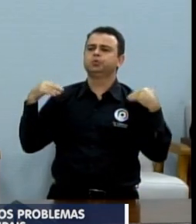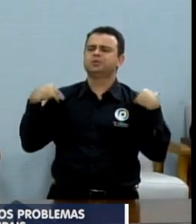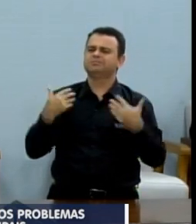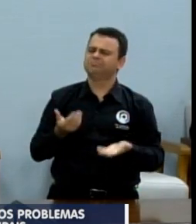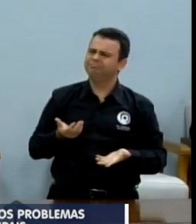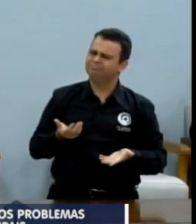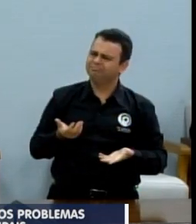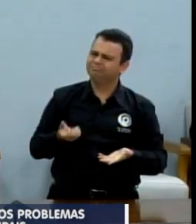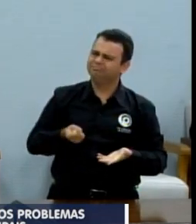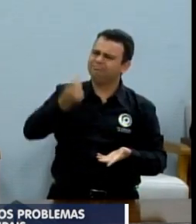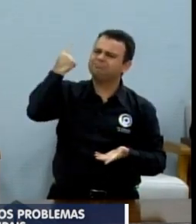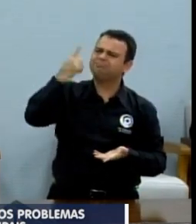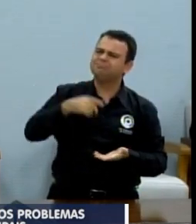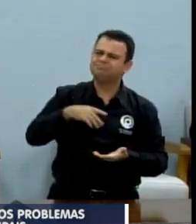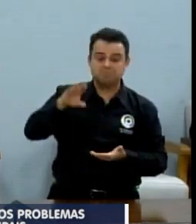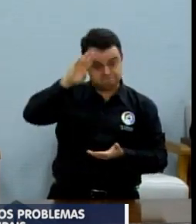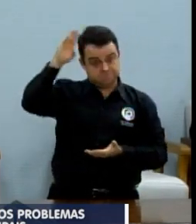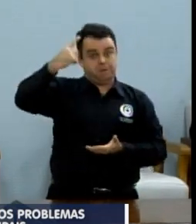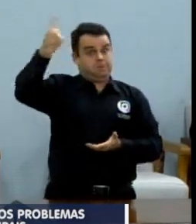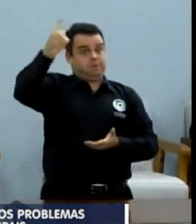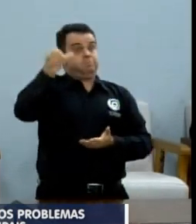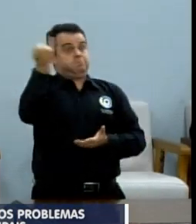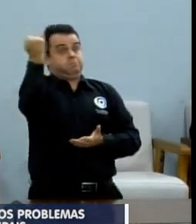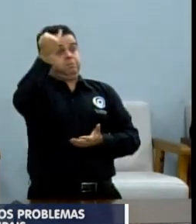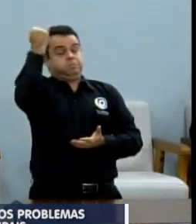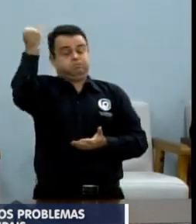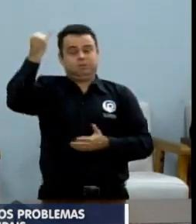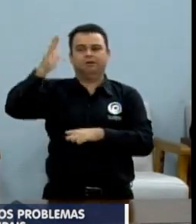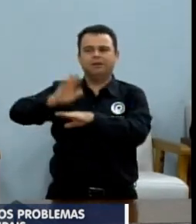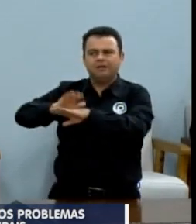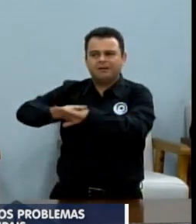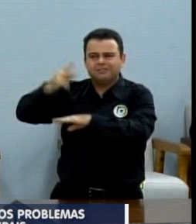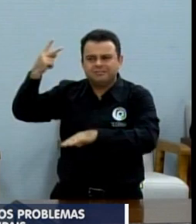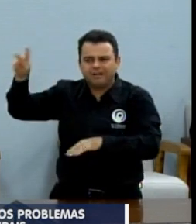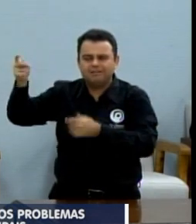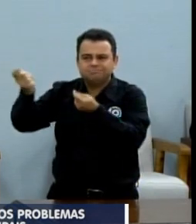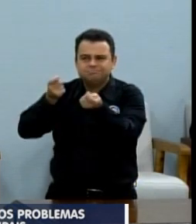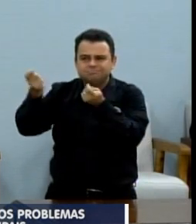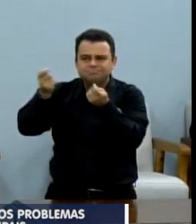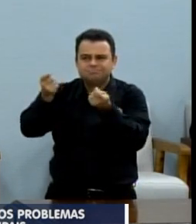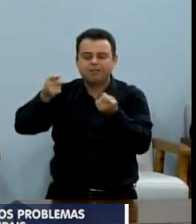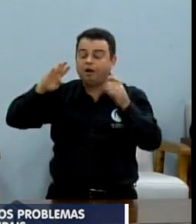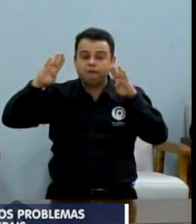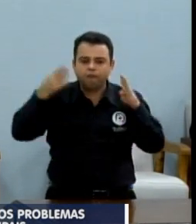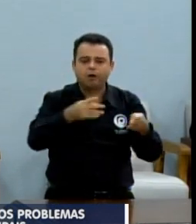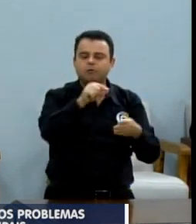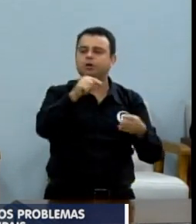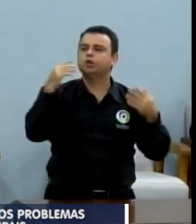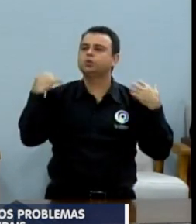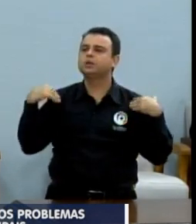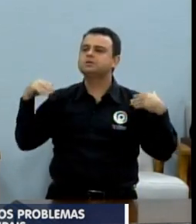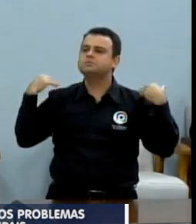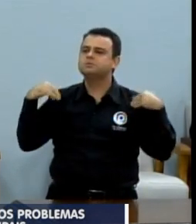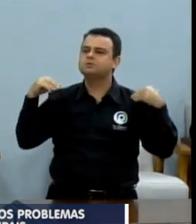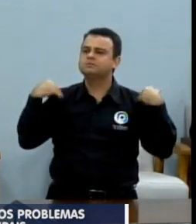olha para onde caminha a administração o governo é Dinho Araújo